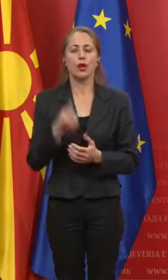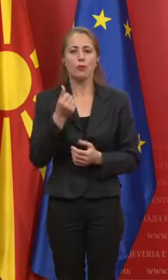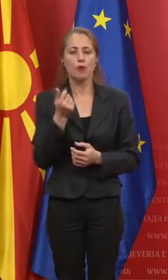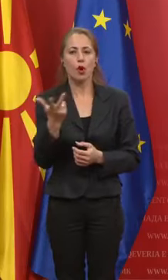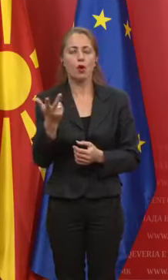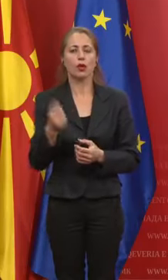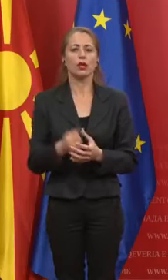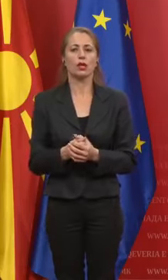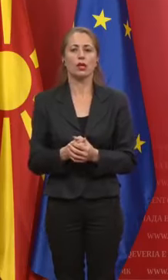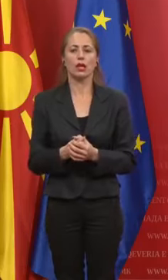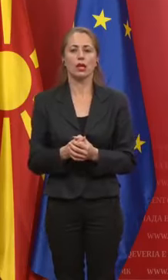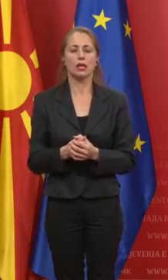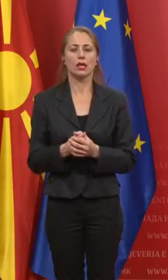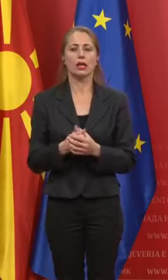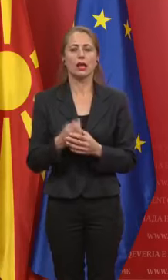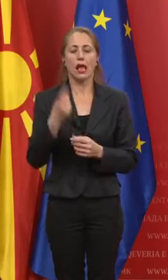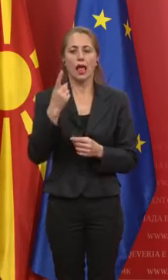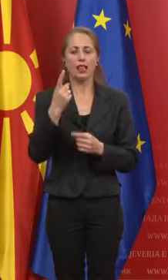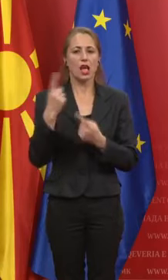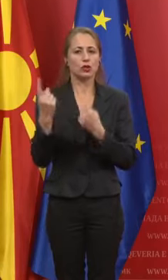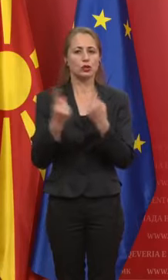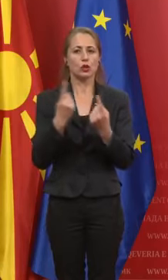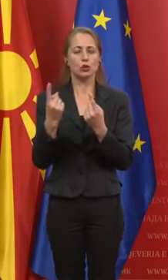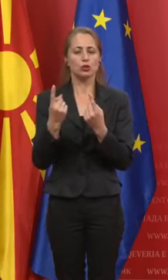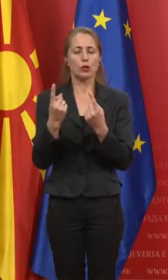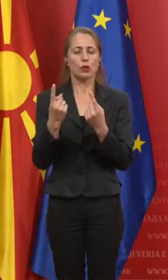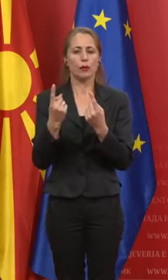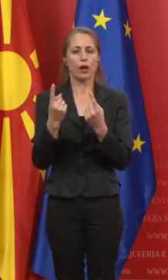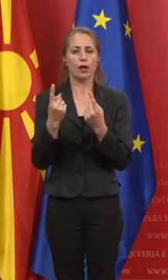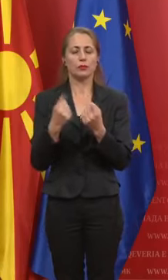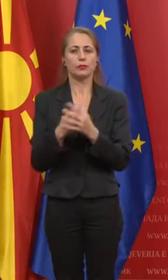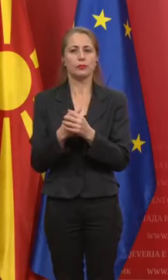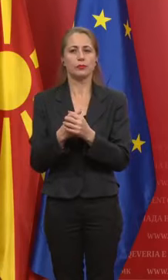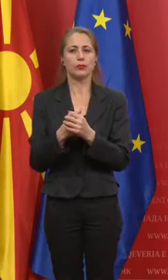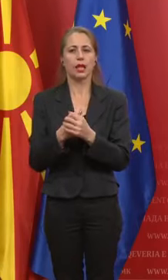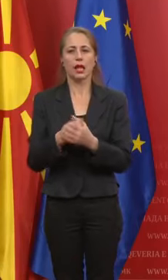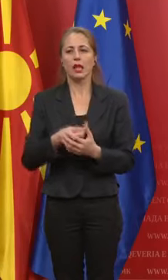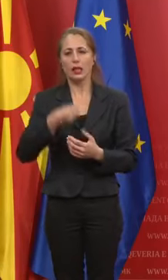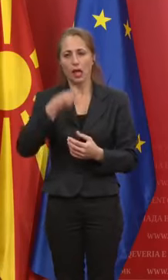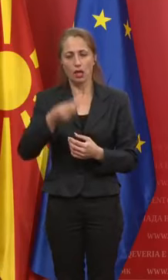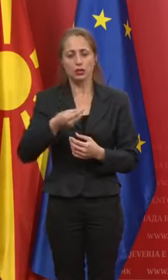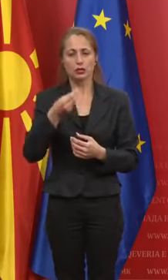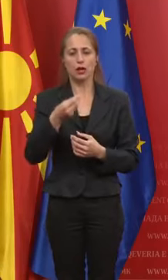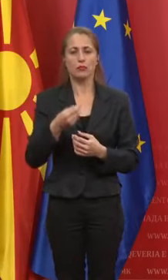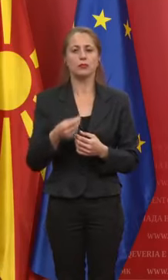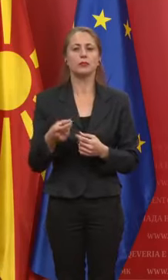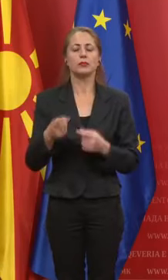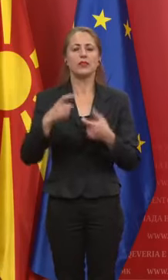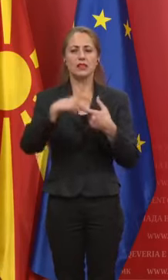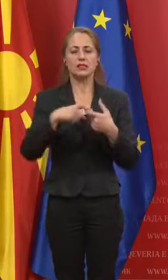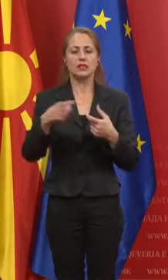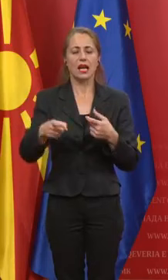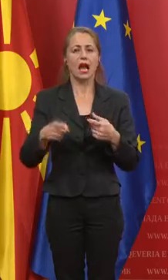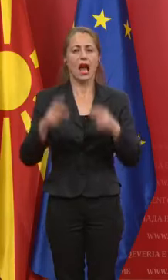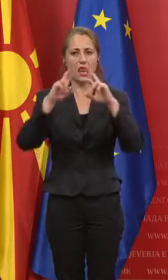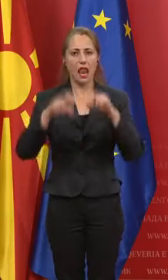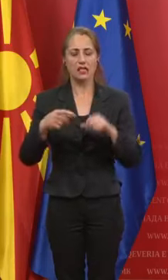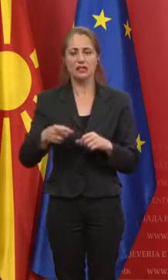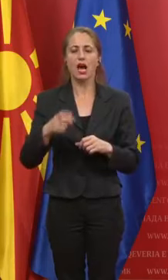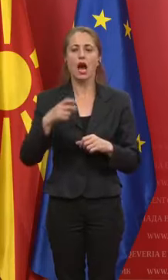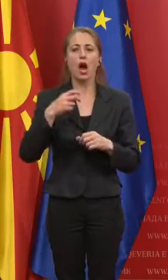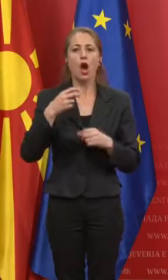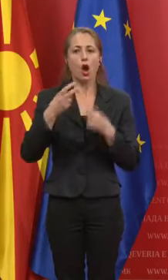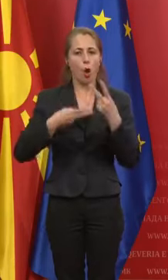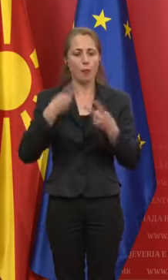бројки кумулативна една состојба да прикажам. Според анализите на Комисијата за